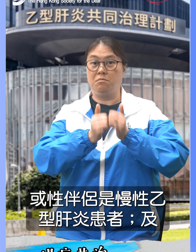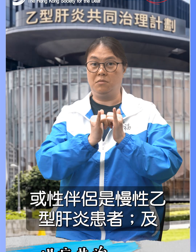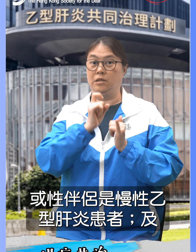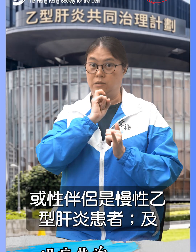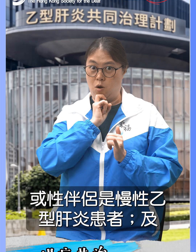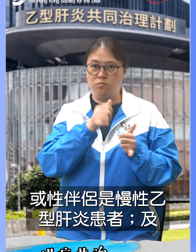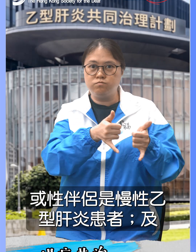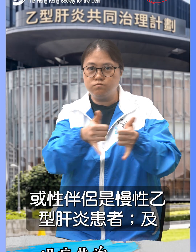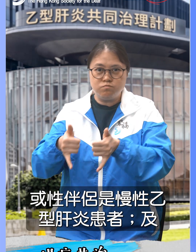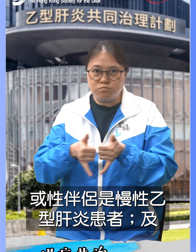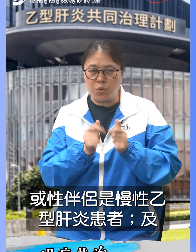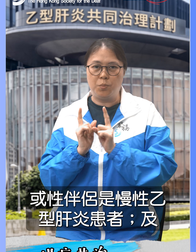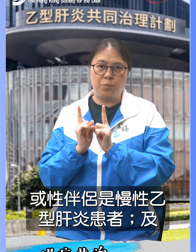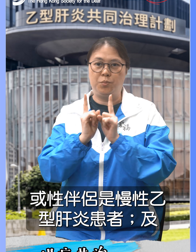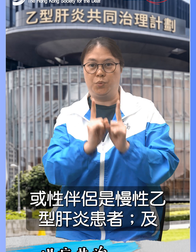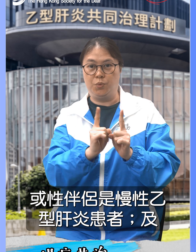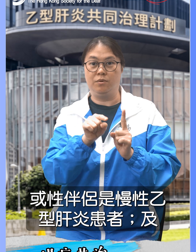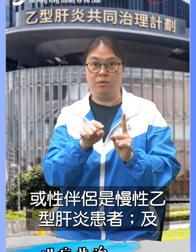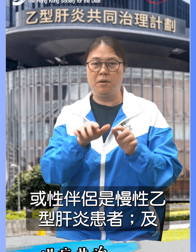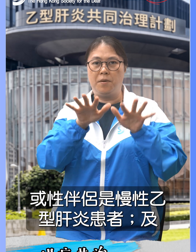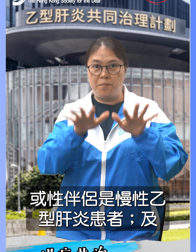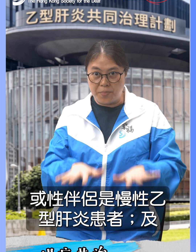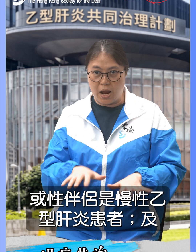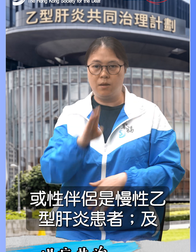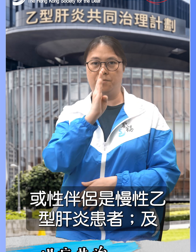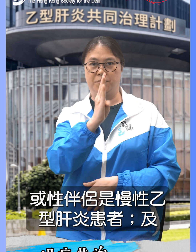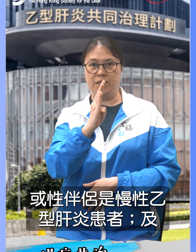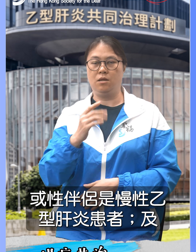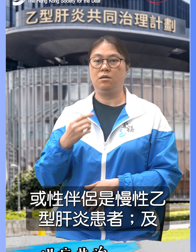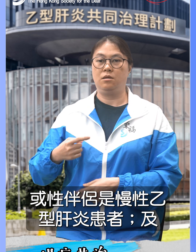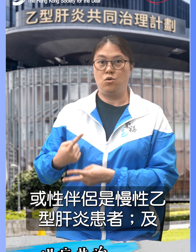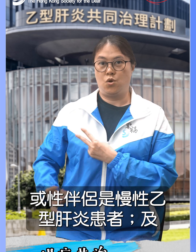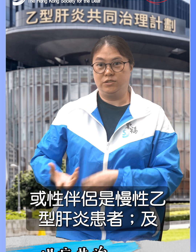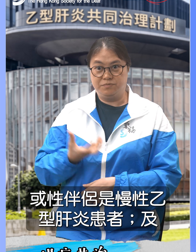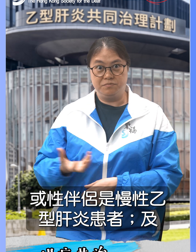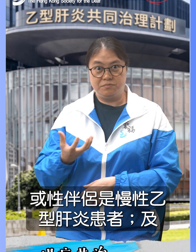侶係慢性乙型肝炎患者及